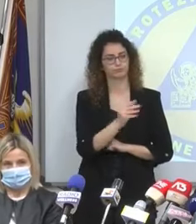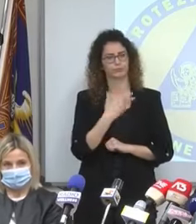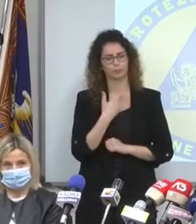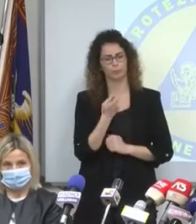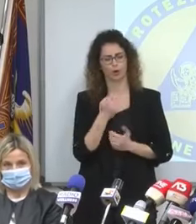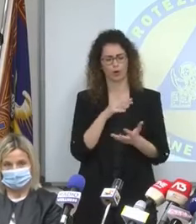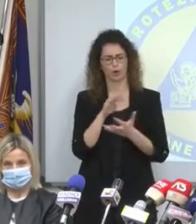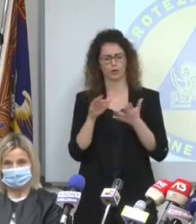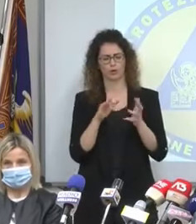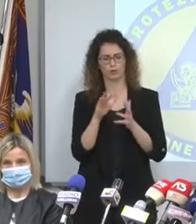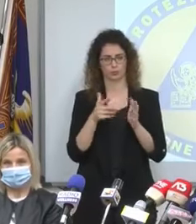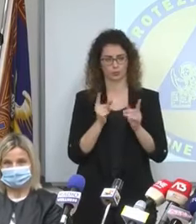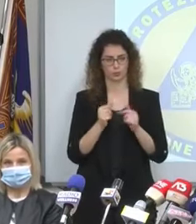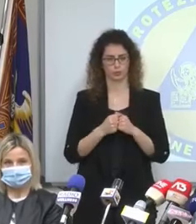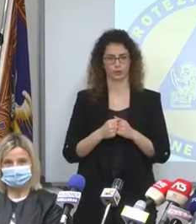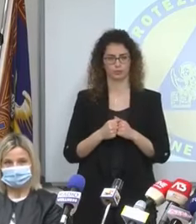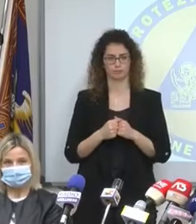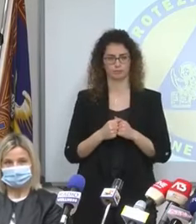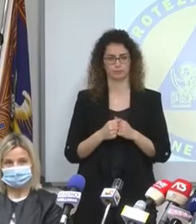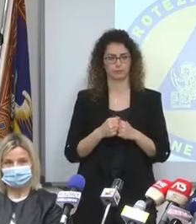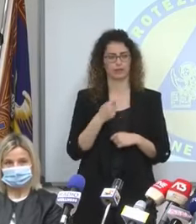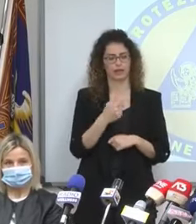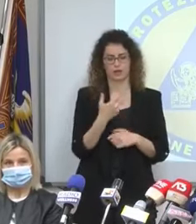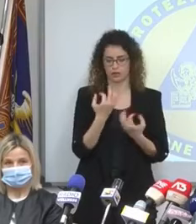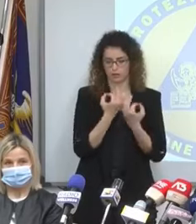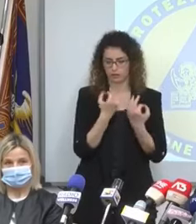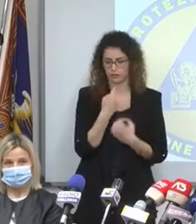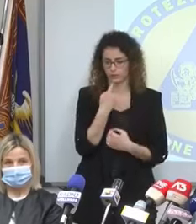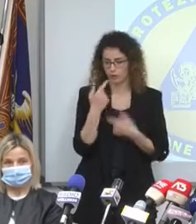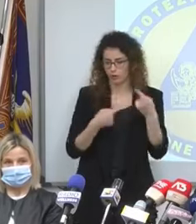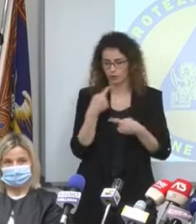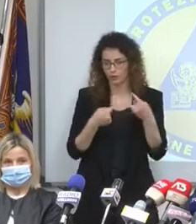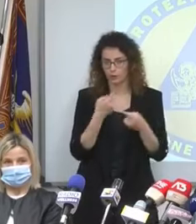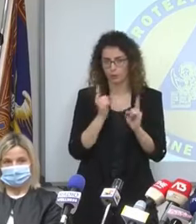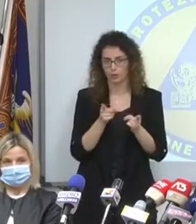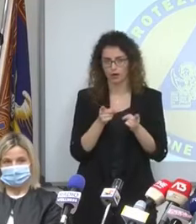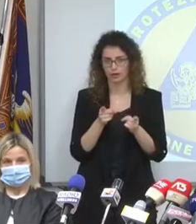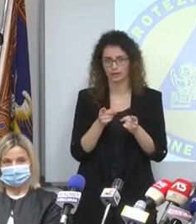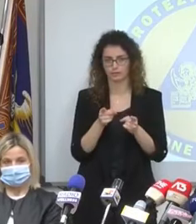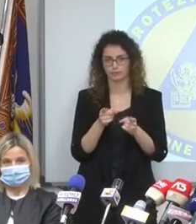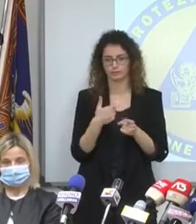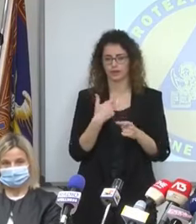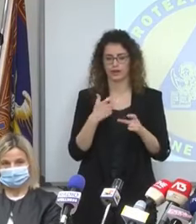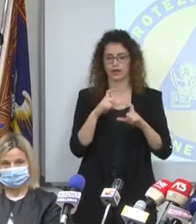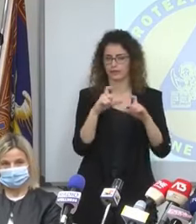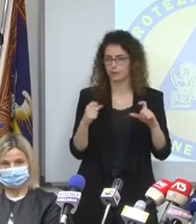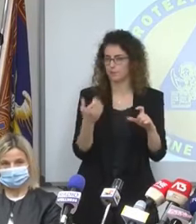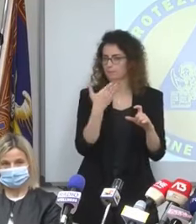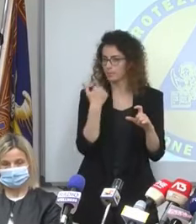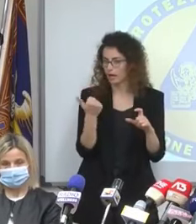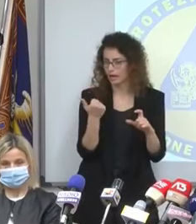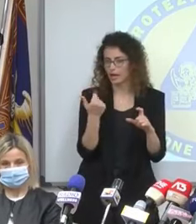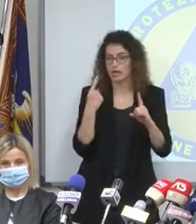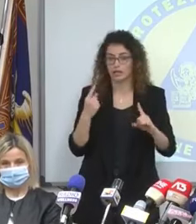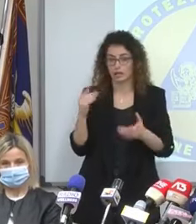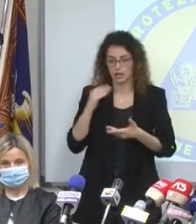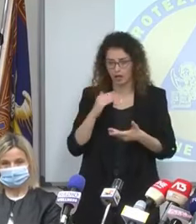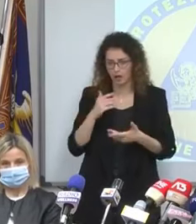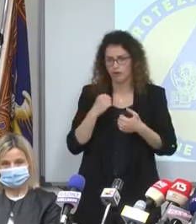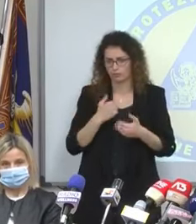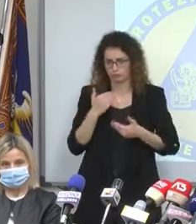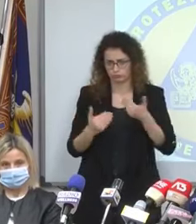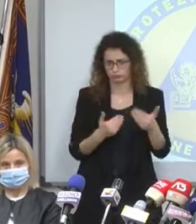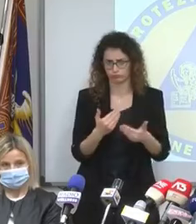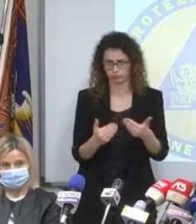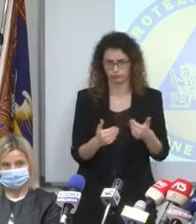un po' di confusione perché lei giustamente continua a dire non ci sono vaccini, altrimenti noi procederemo, andremo